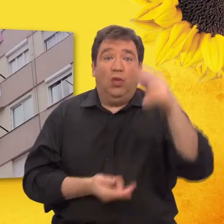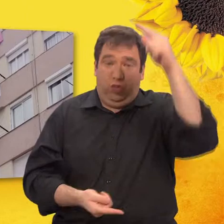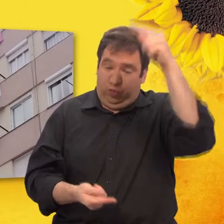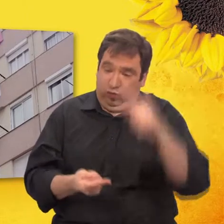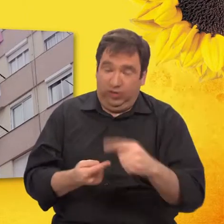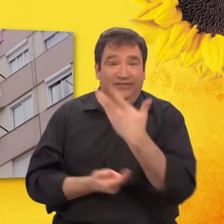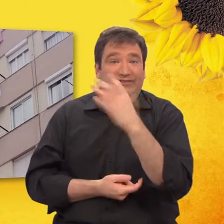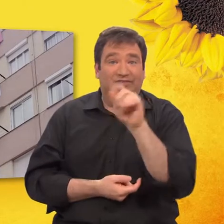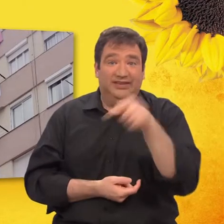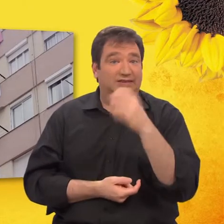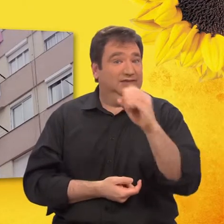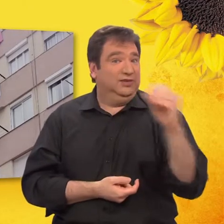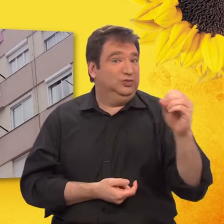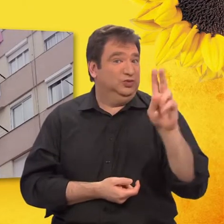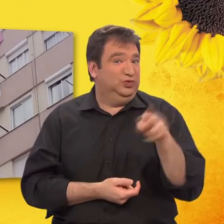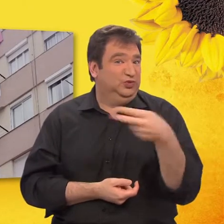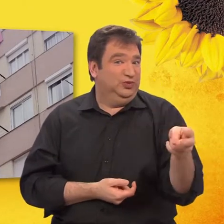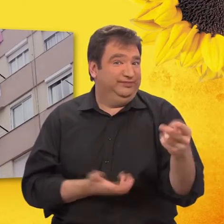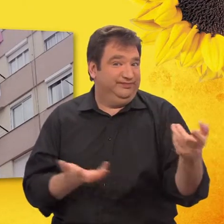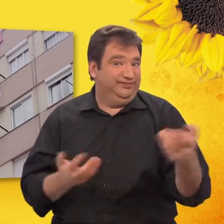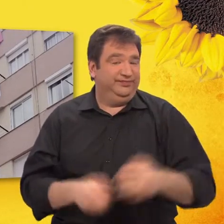now worth no more than 50,000.